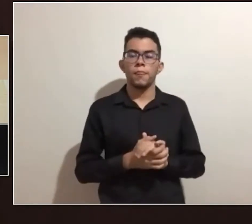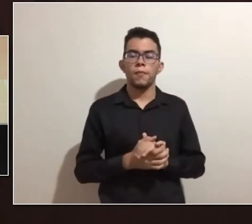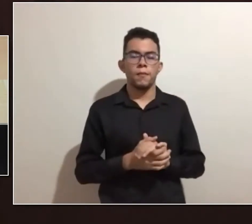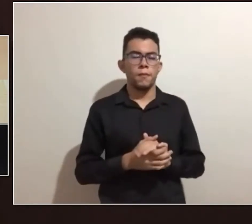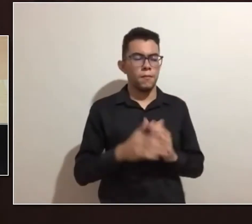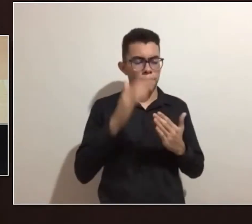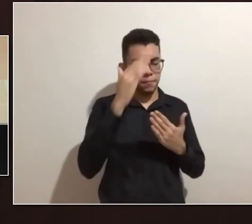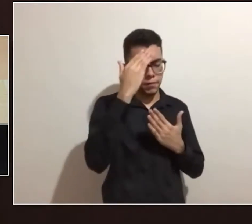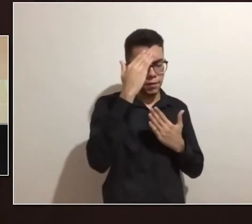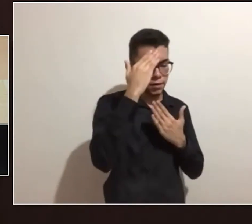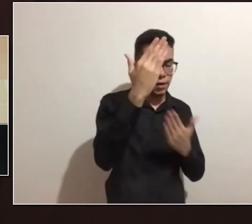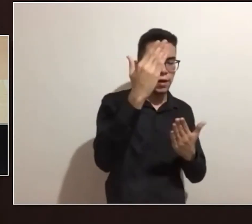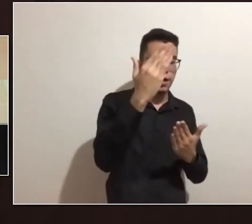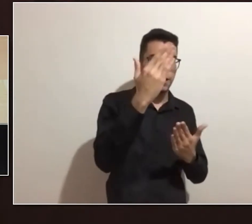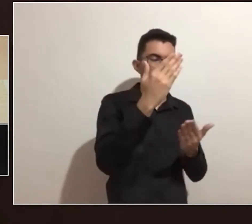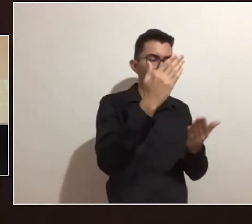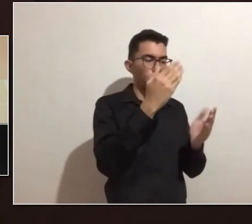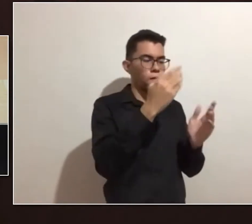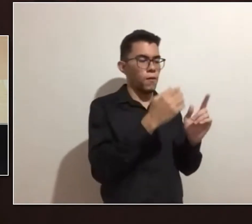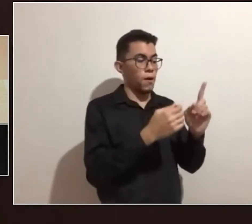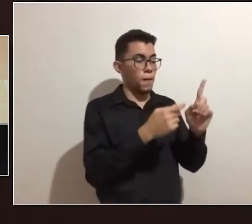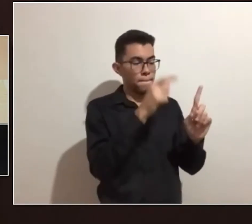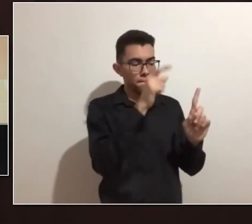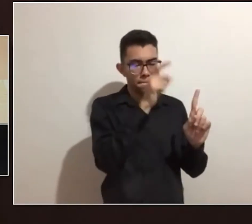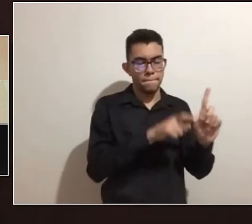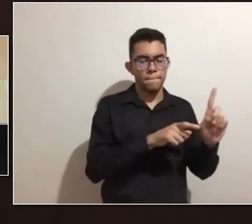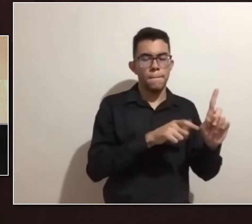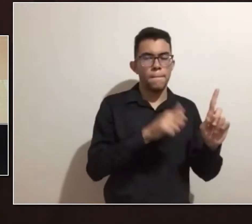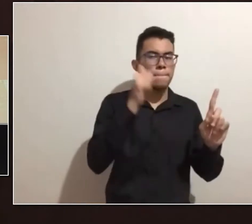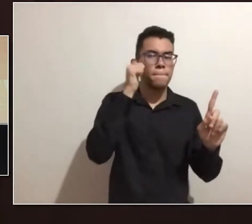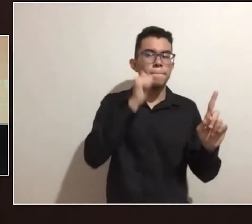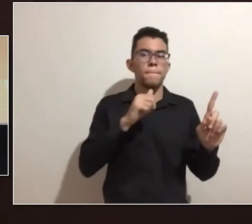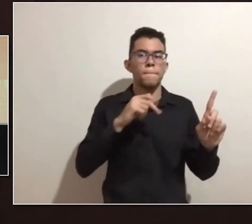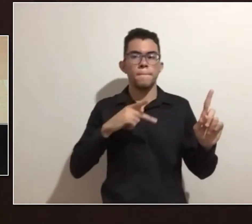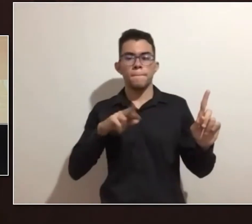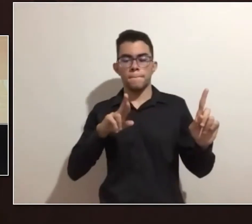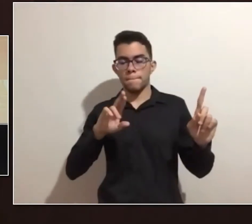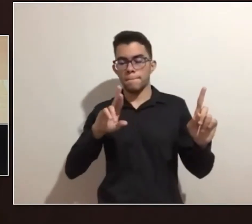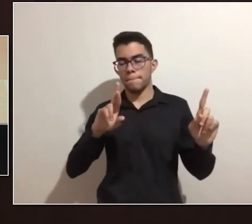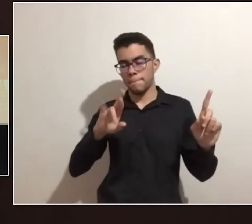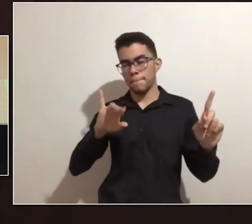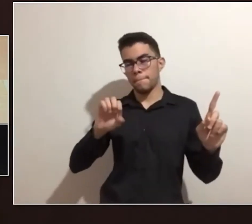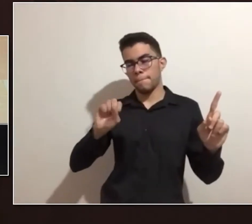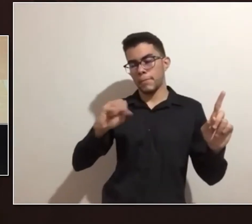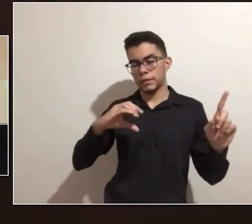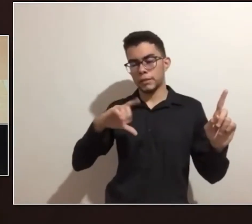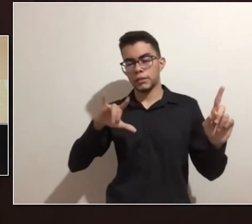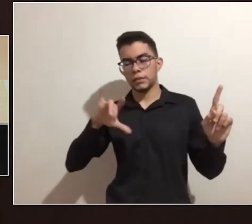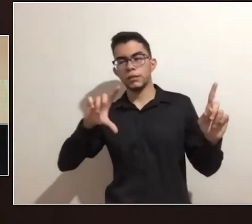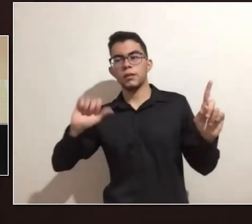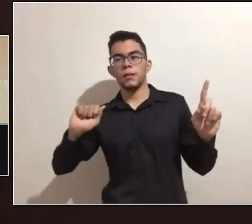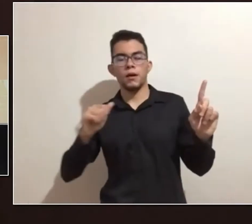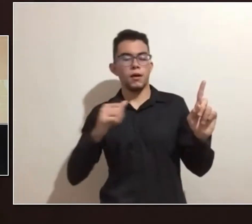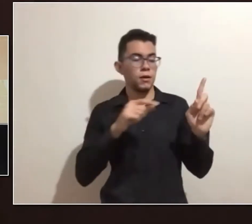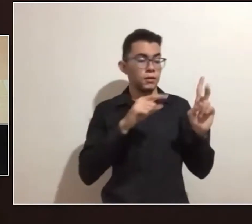a Priscila e Áquila, meus cooperadores em Cristo Jesus. Exatamente